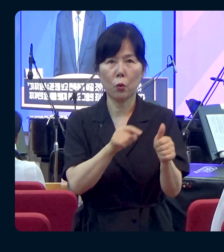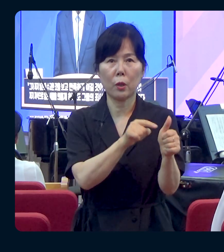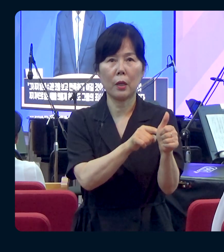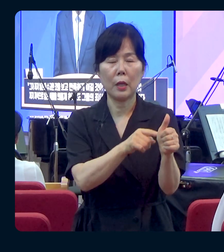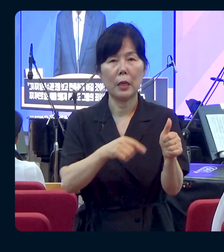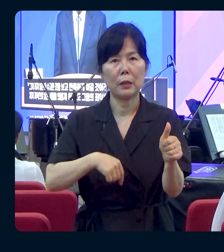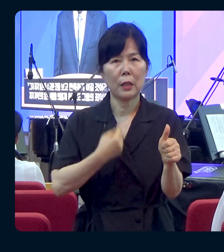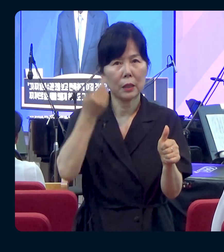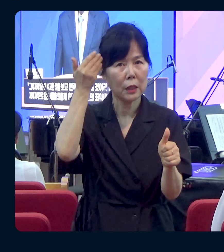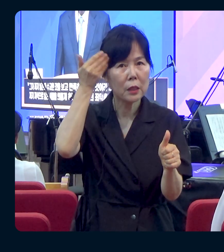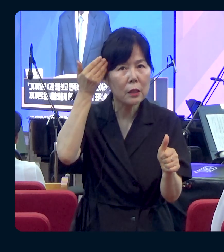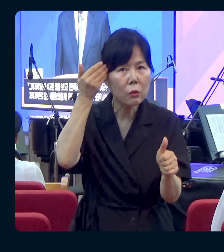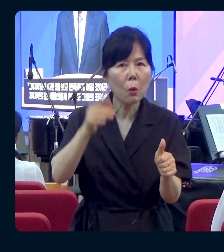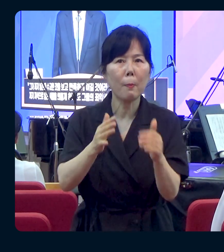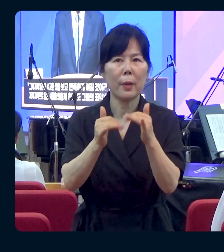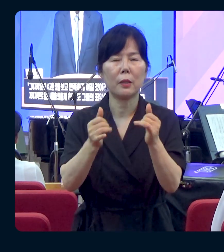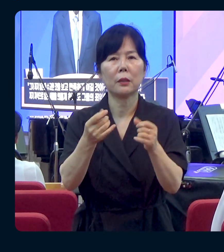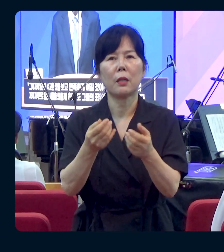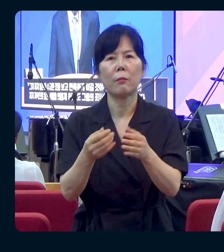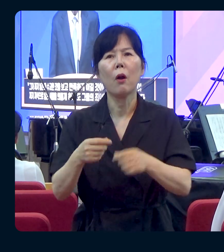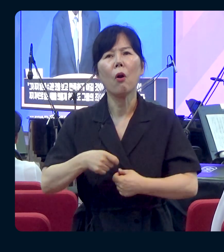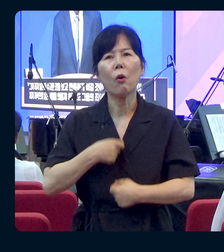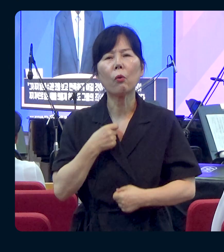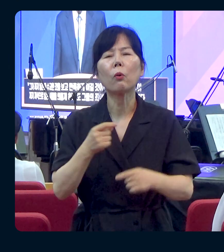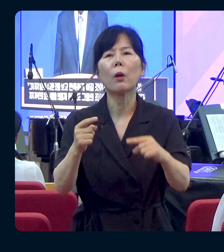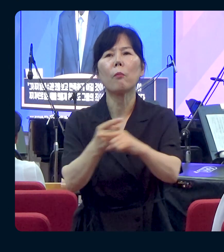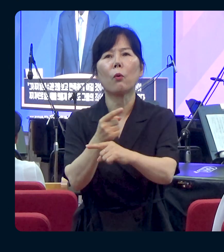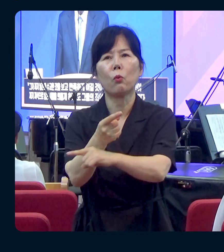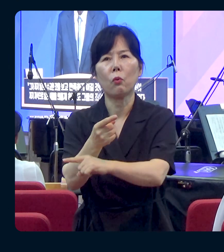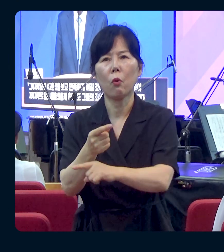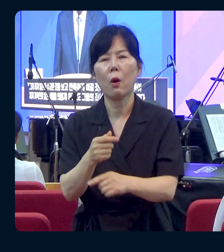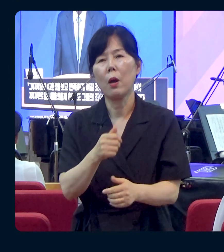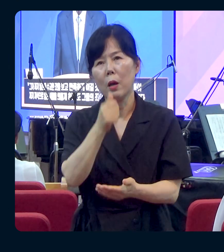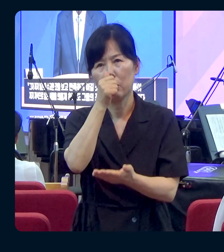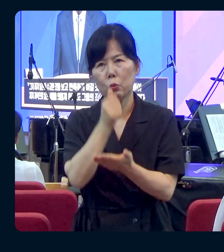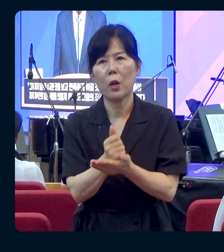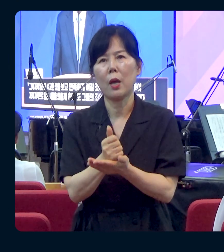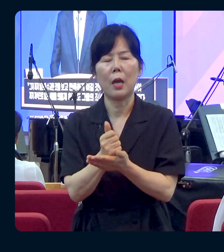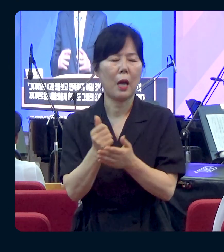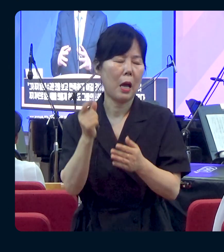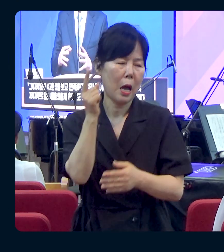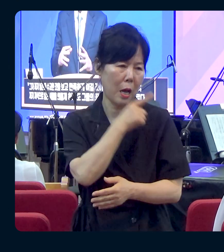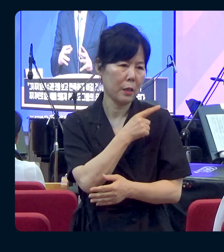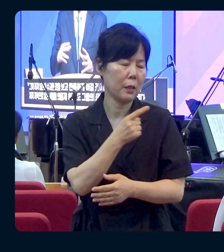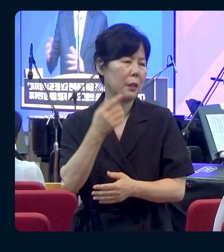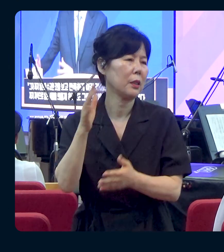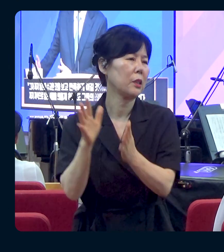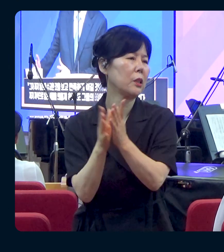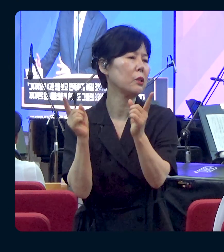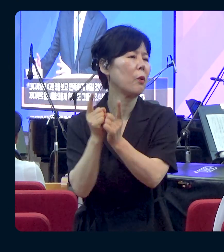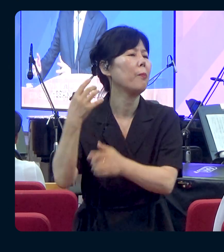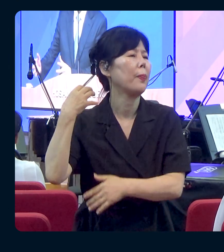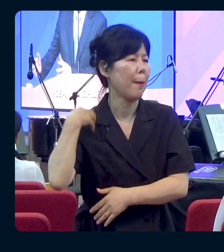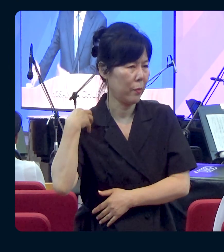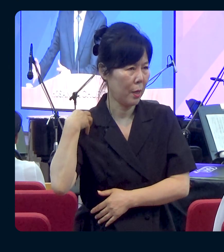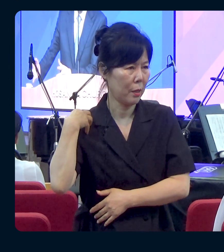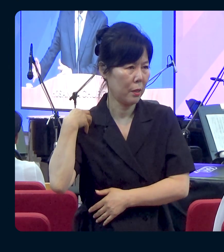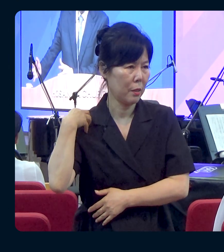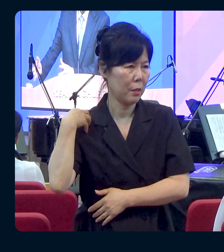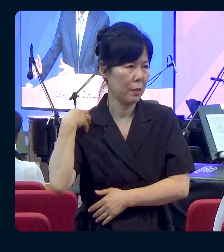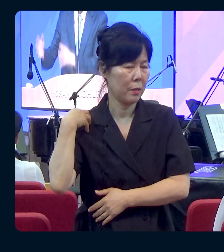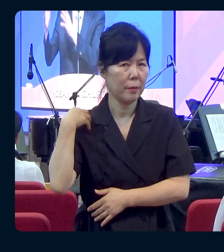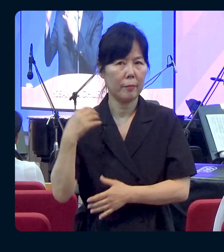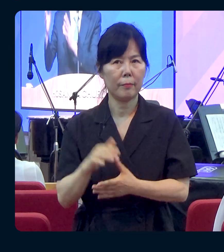자기 지식으로 많은 사람을 의롭게 하며 또 그들의 죄악을 친히 담당하리로다 라고 하는 말씀이 나오는